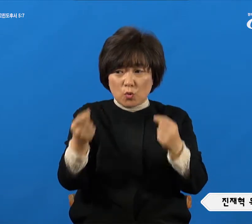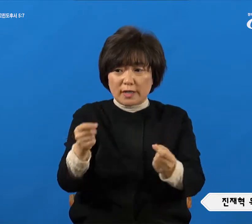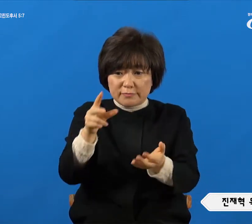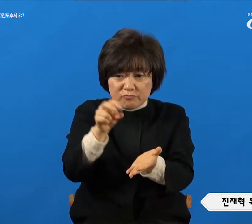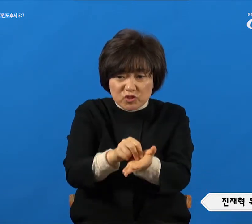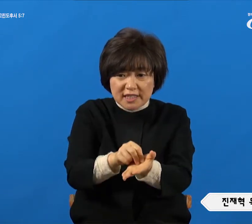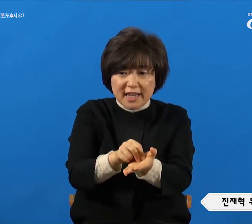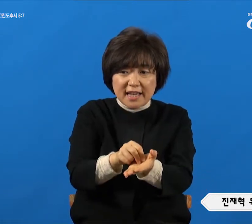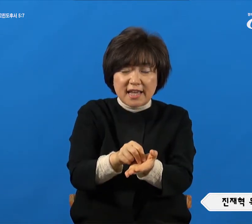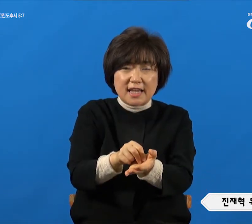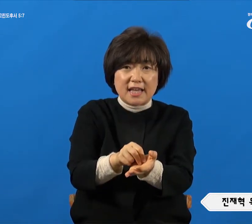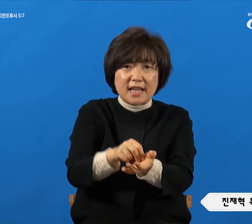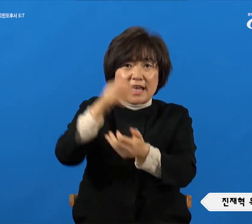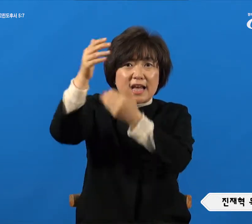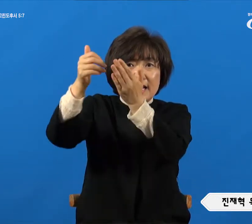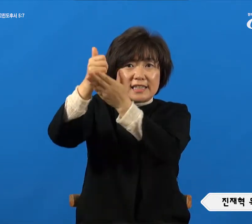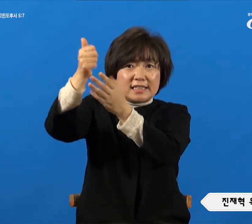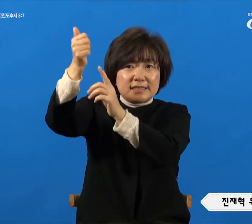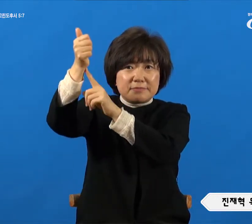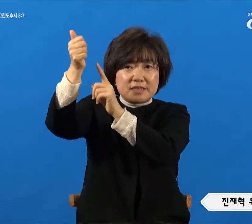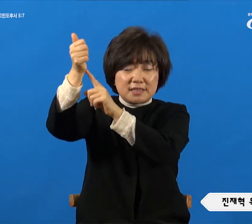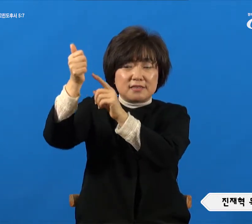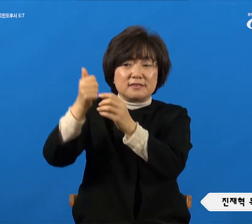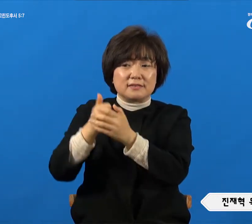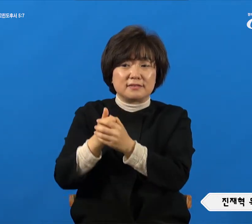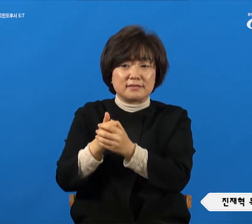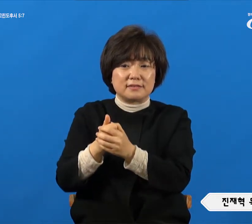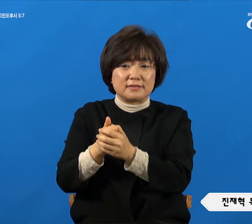문제를 가졌습니다. 하나님은 그들을